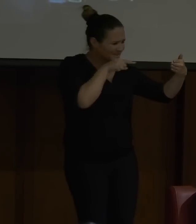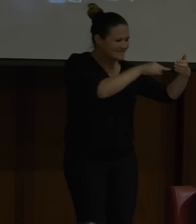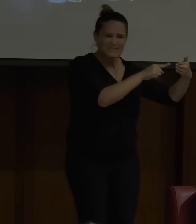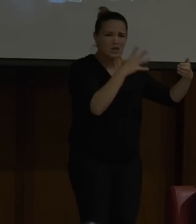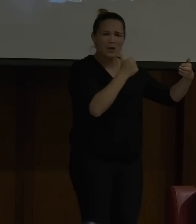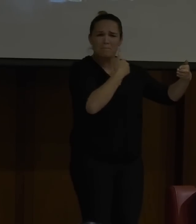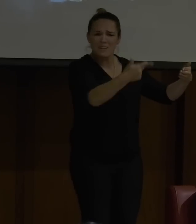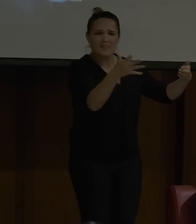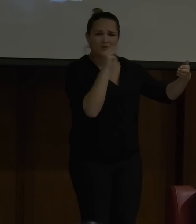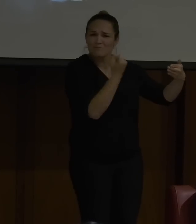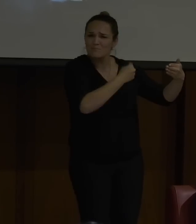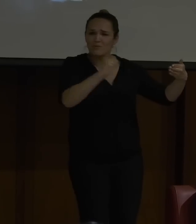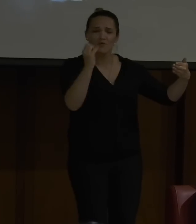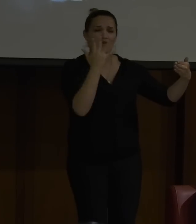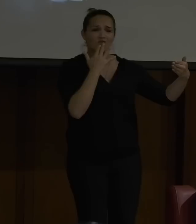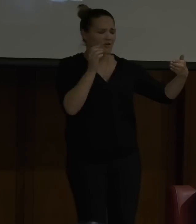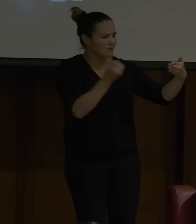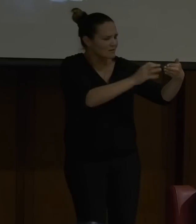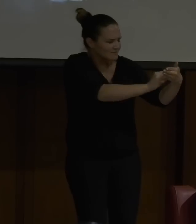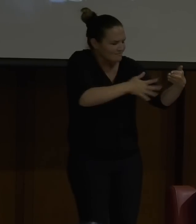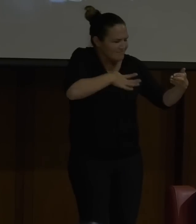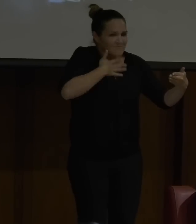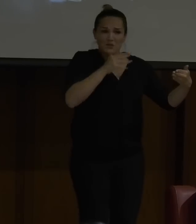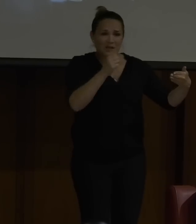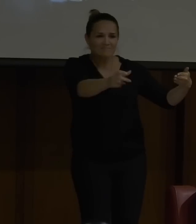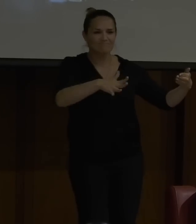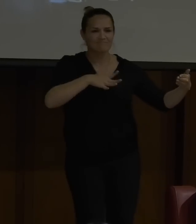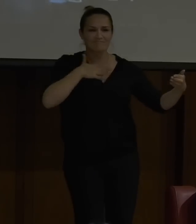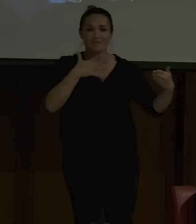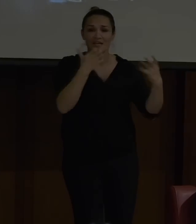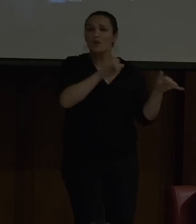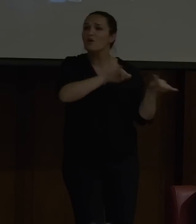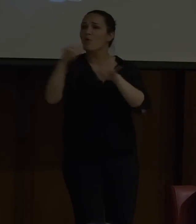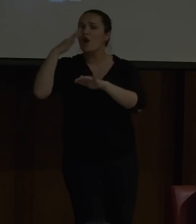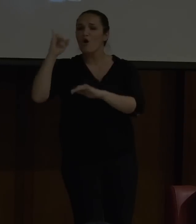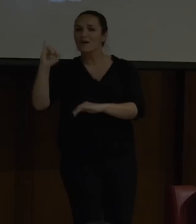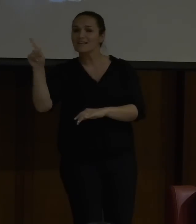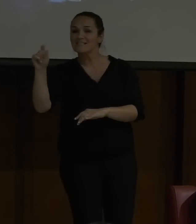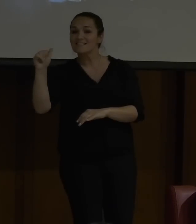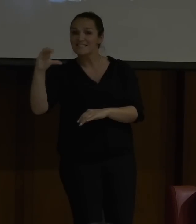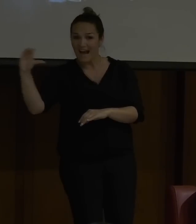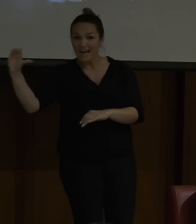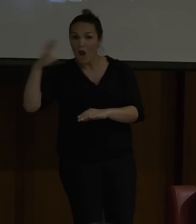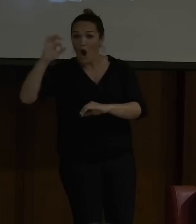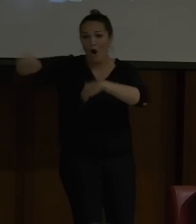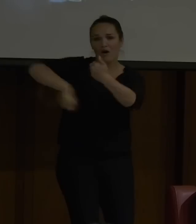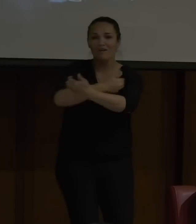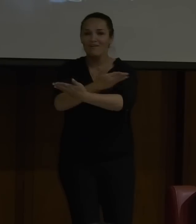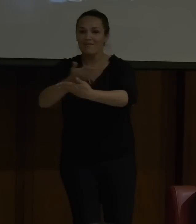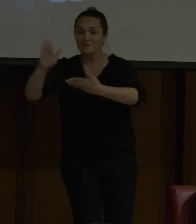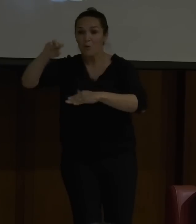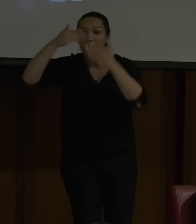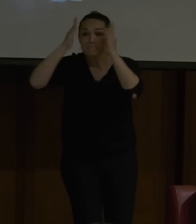pintar en tu silueta qué color tiene el placer. Quisiera ser Jorge Isaac, ese que escribió a María, y